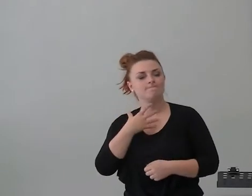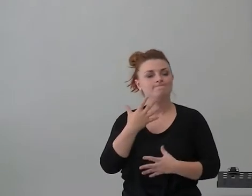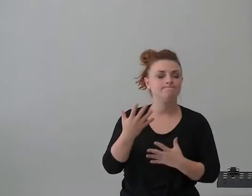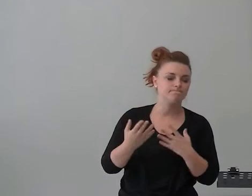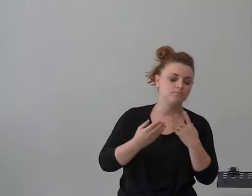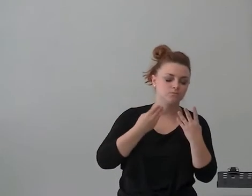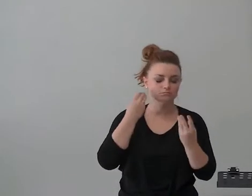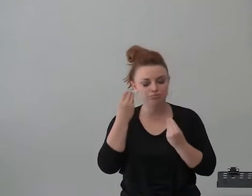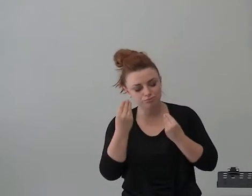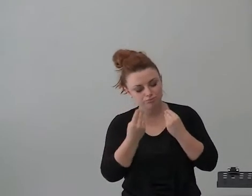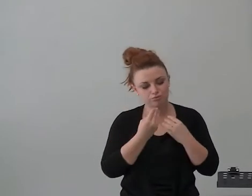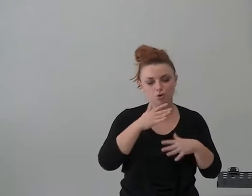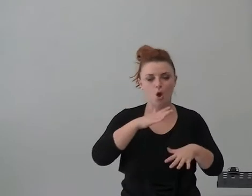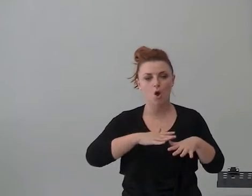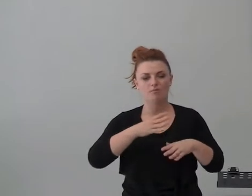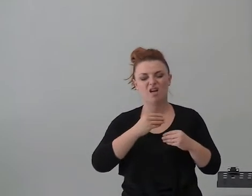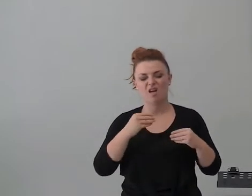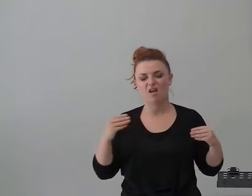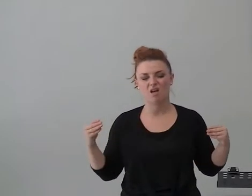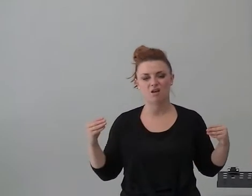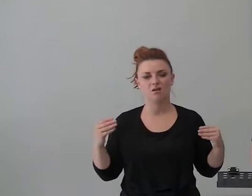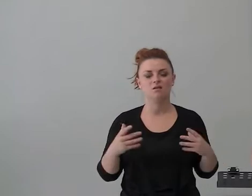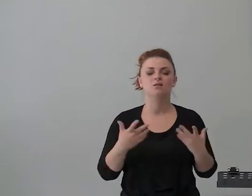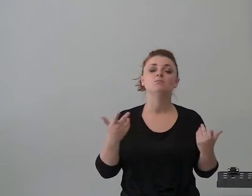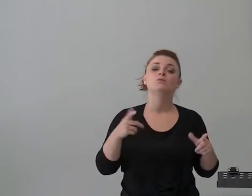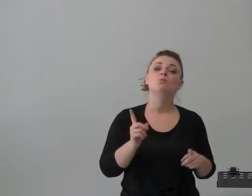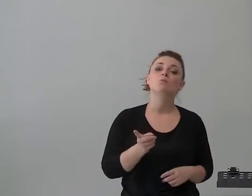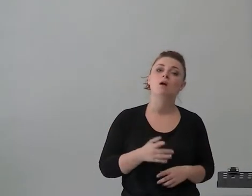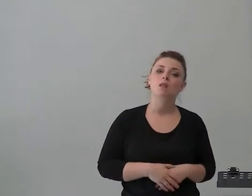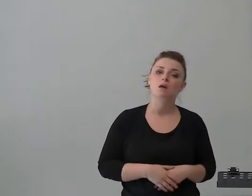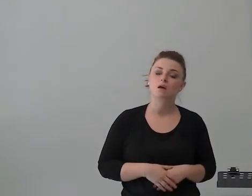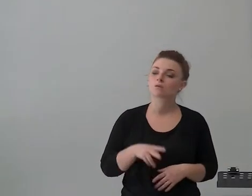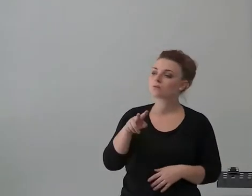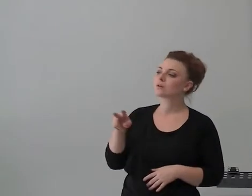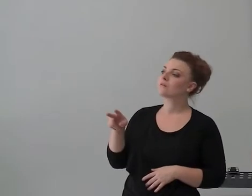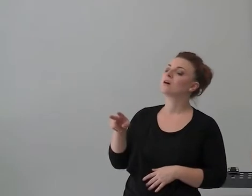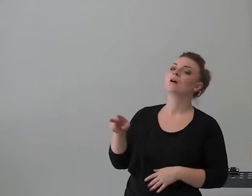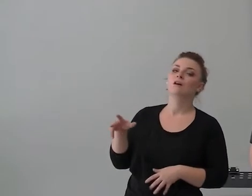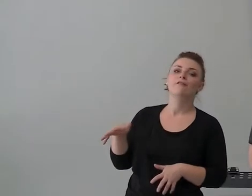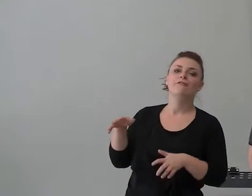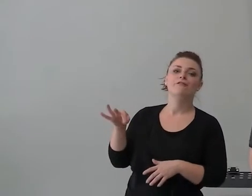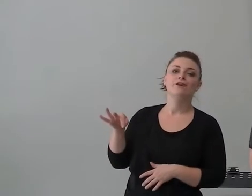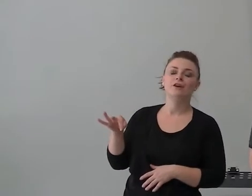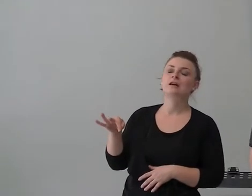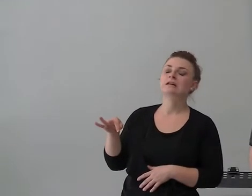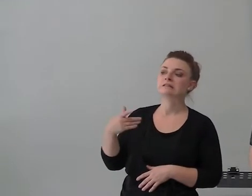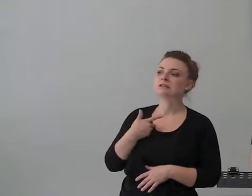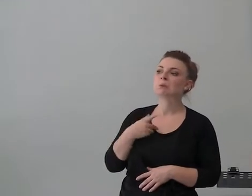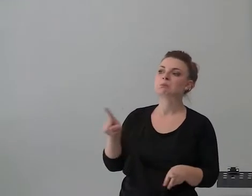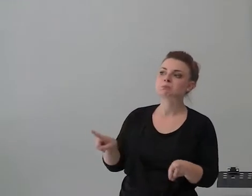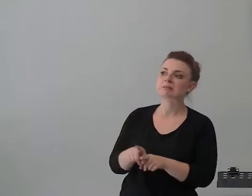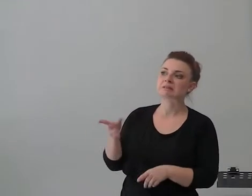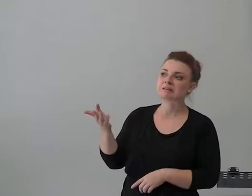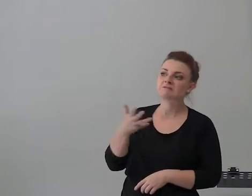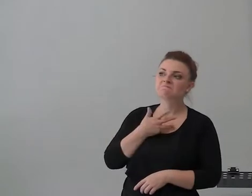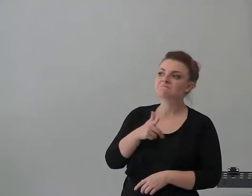E sapete perché? Perché guardavo al fico, che sono io, e vedevo: ma non c'è il frutto